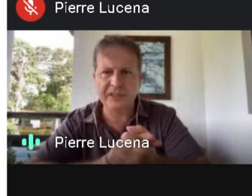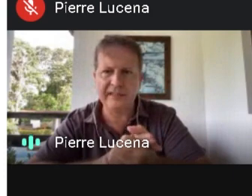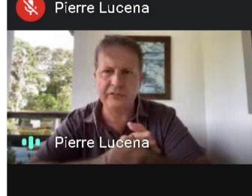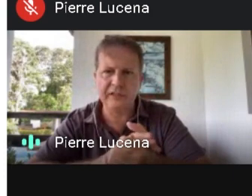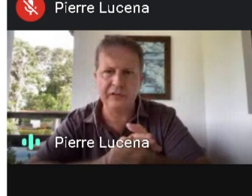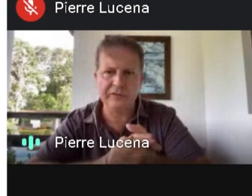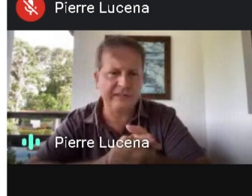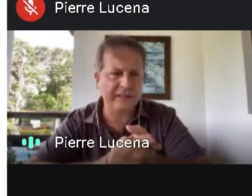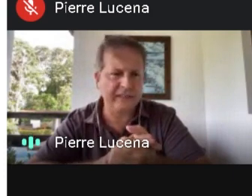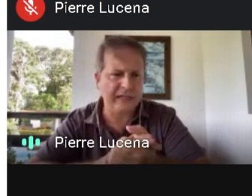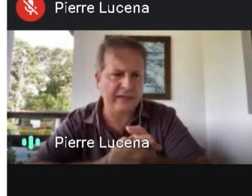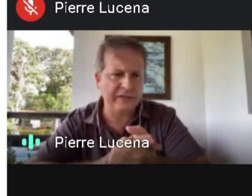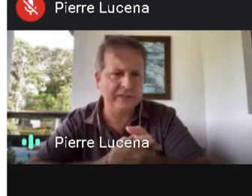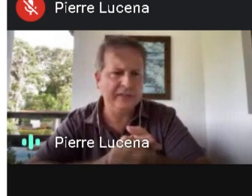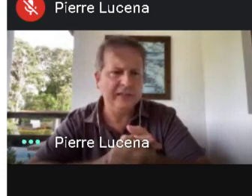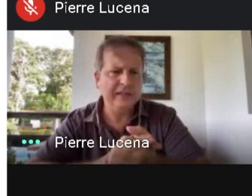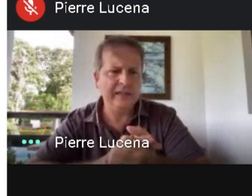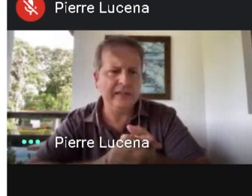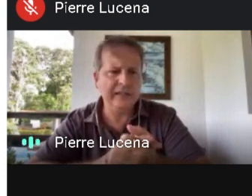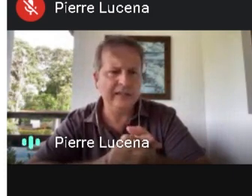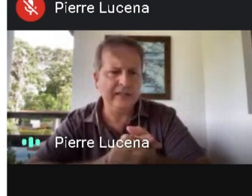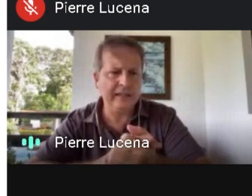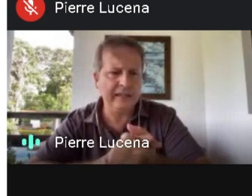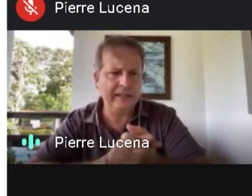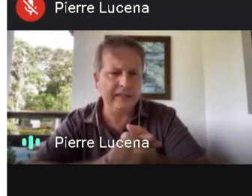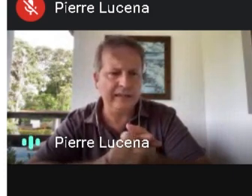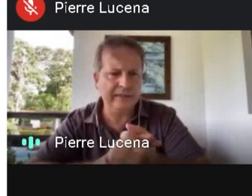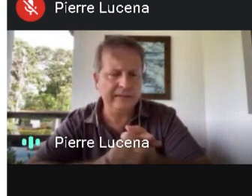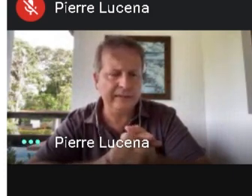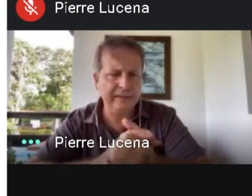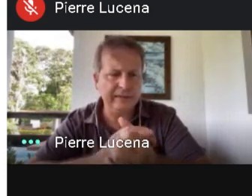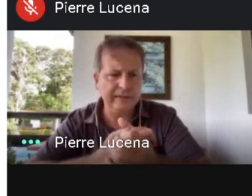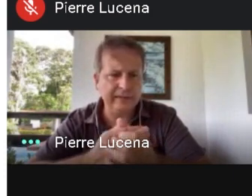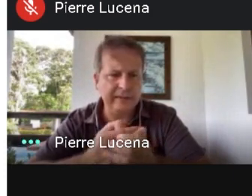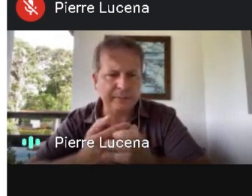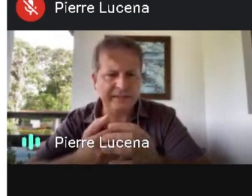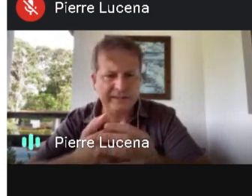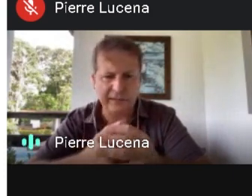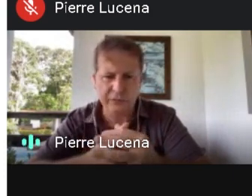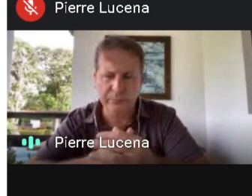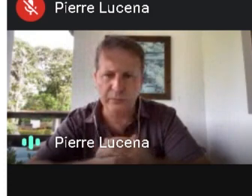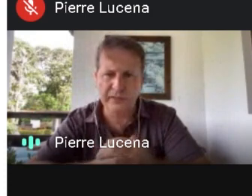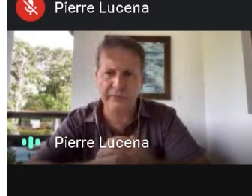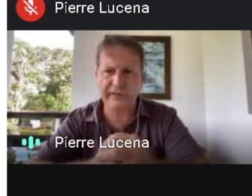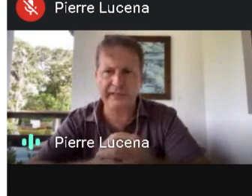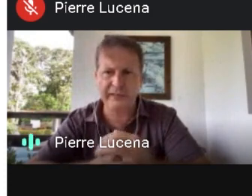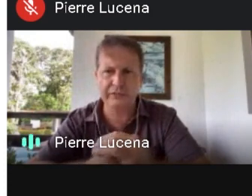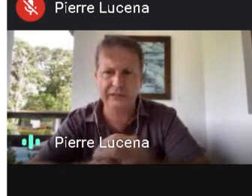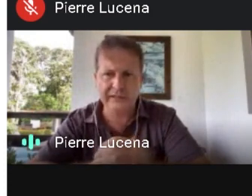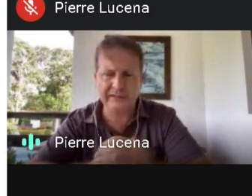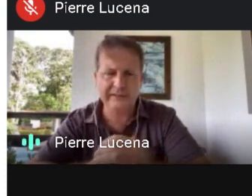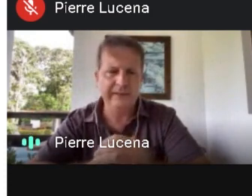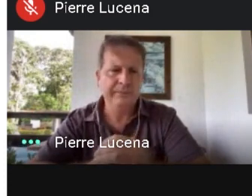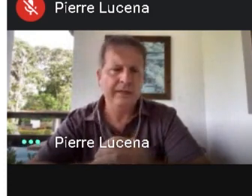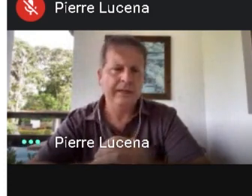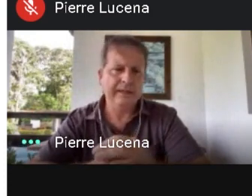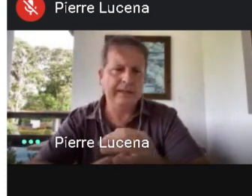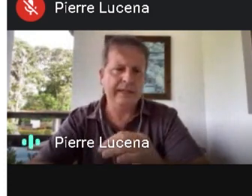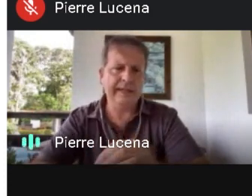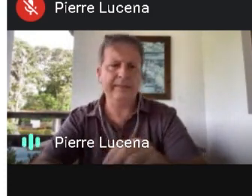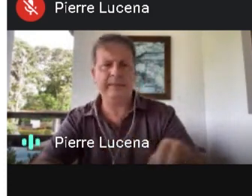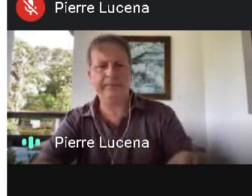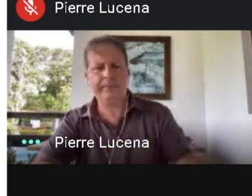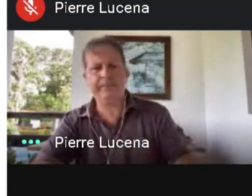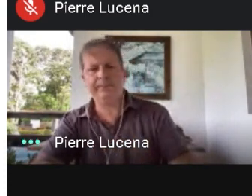que é pesquisadora da Universidade de Harvard, ela é especialista em saúde pública, o Fernando Dias,